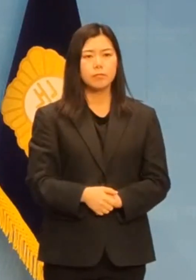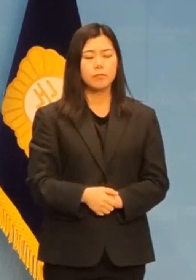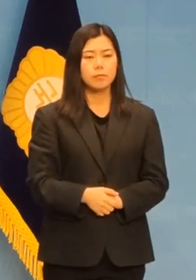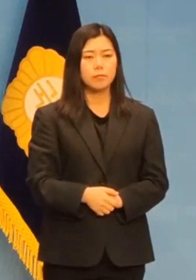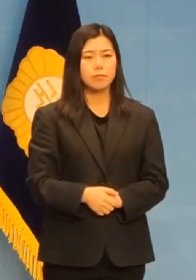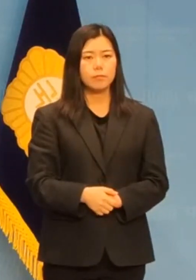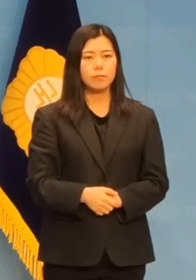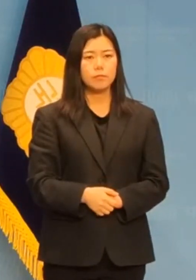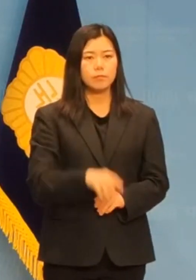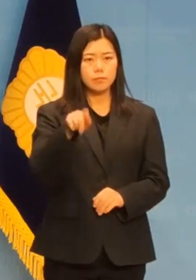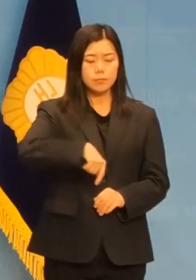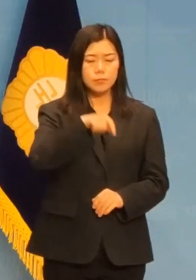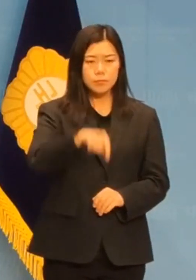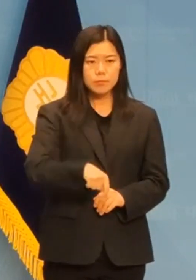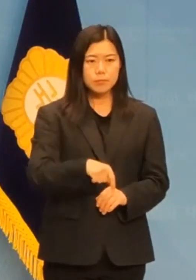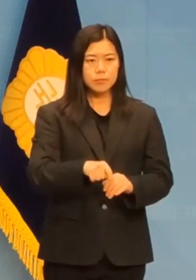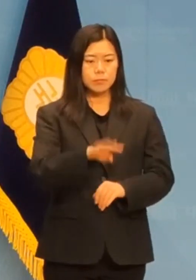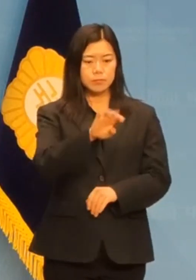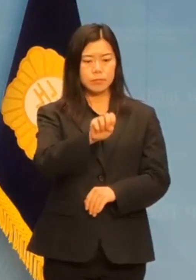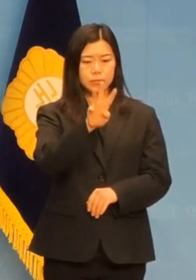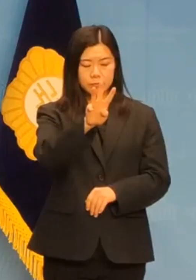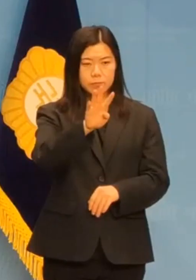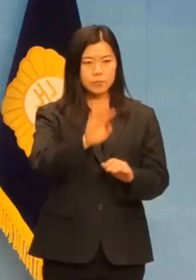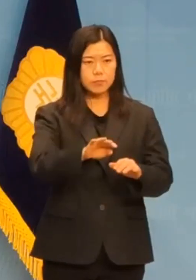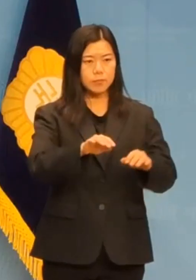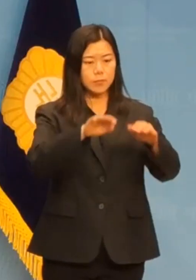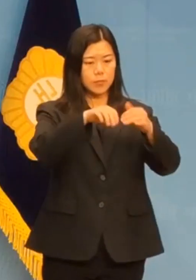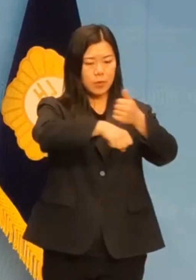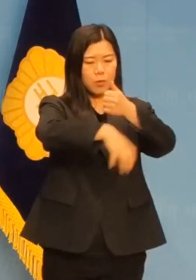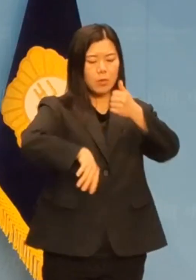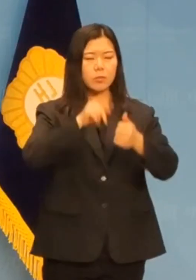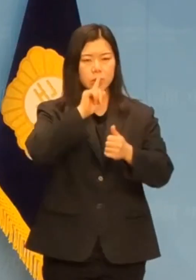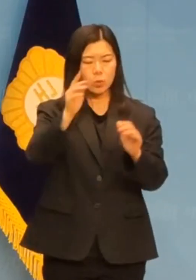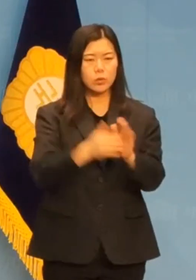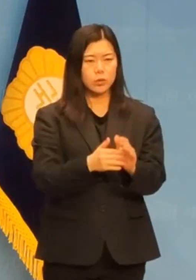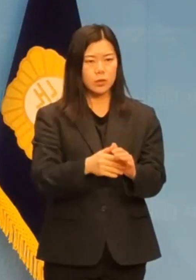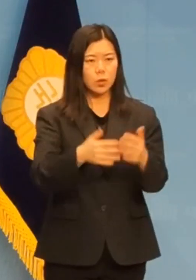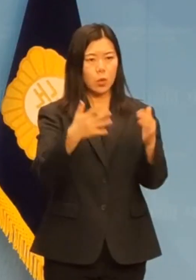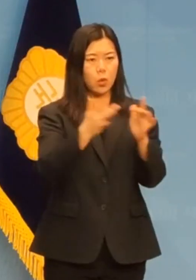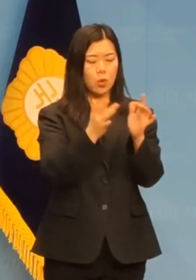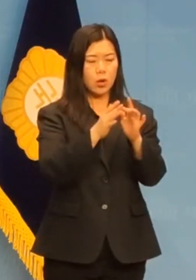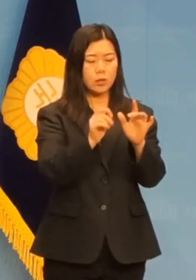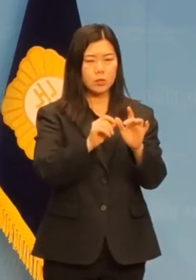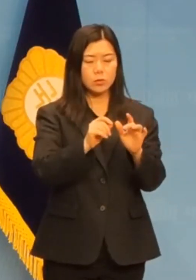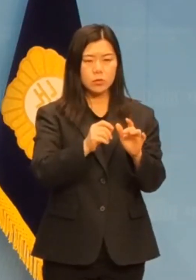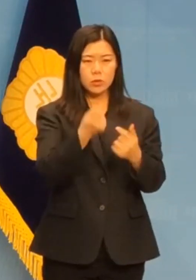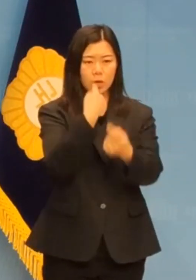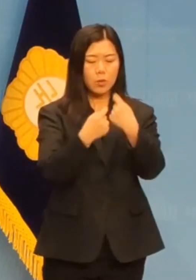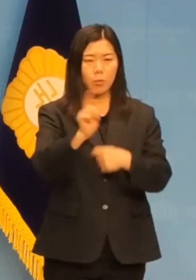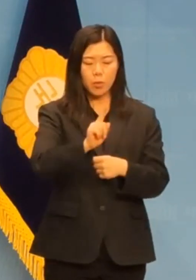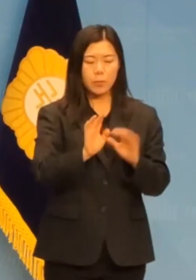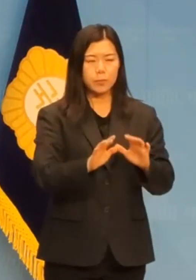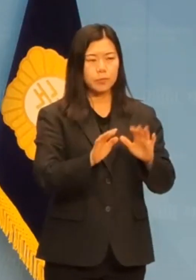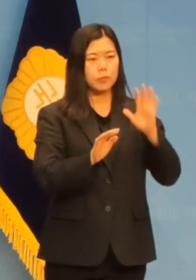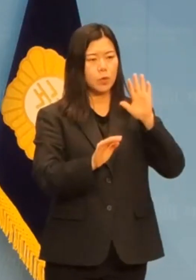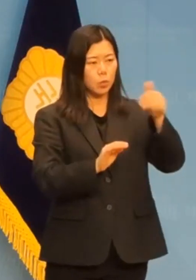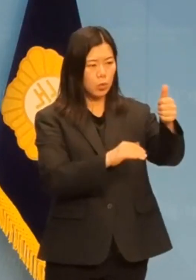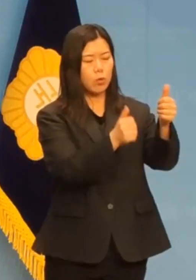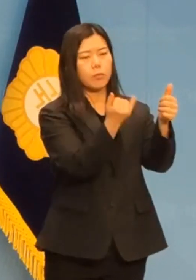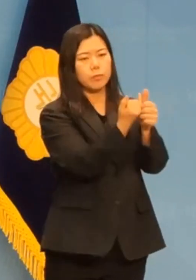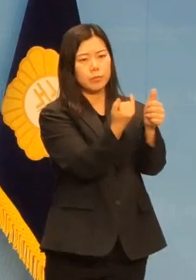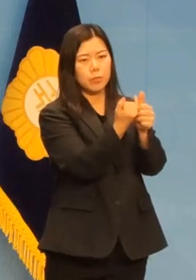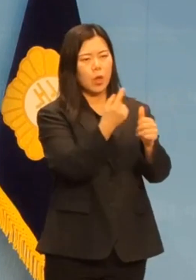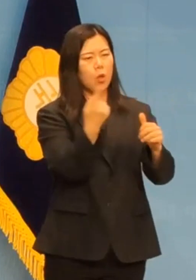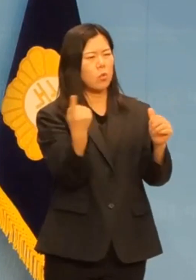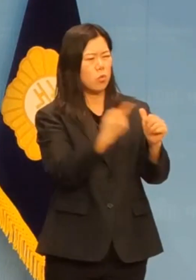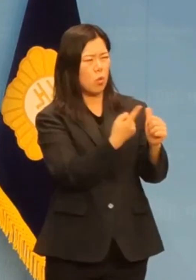198건이었습니다. 이들 제보 중 43건은 플랫폼 신고 처리했습니다. 온라인 부분 주요 제보는 대통령 및 영부인 비방 욕설